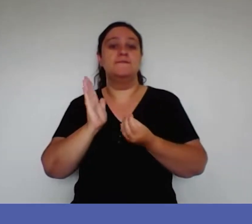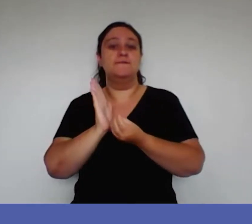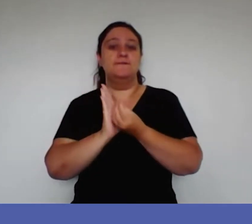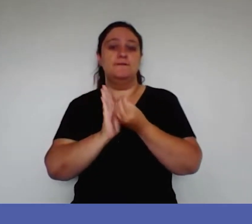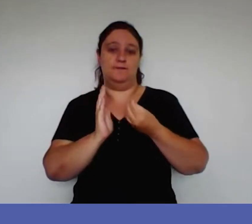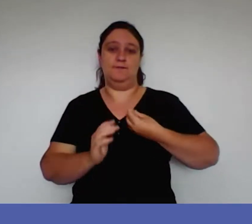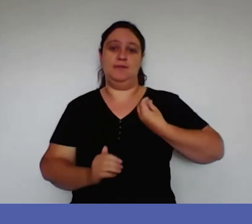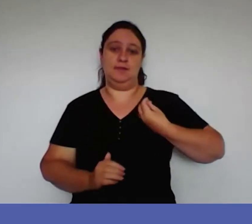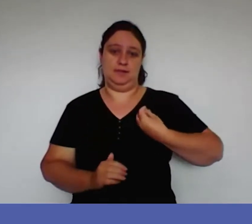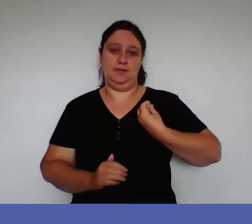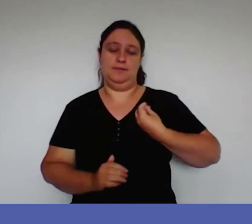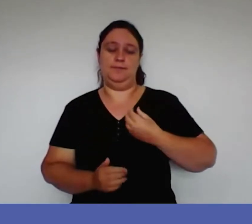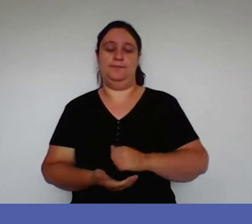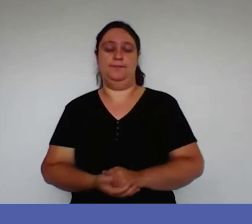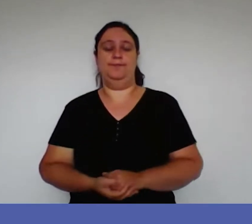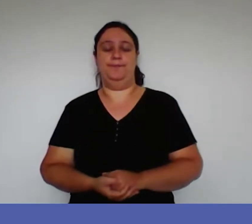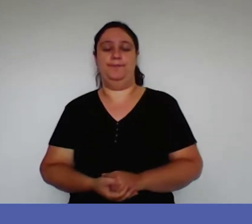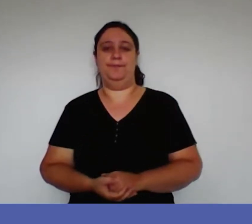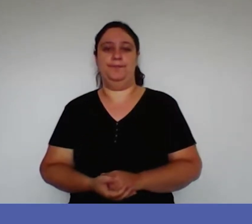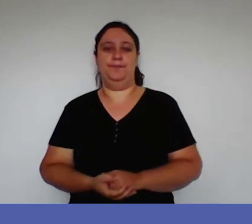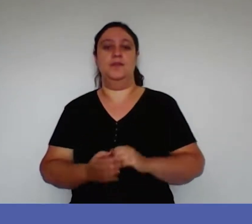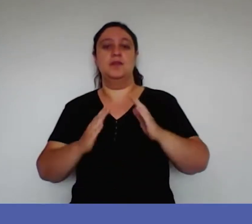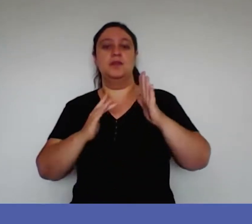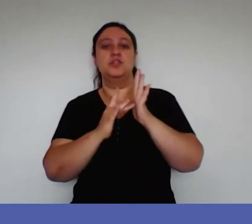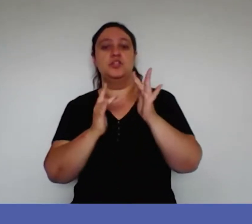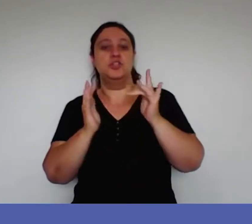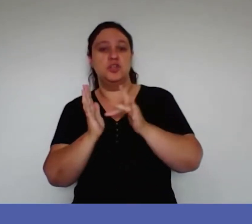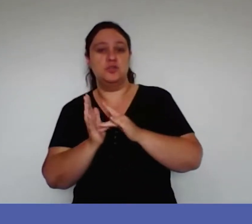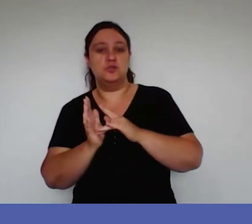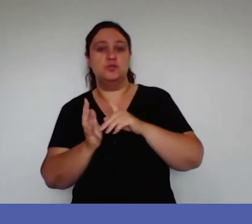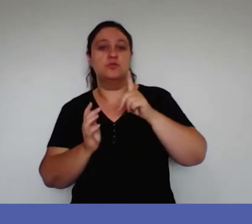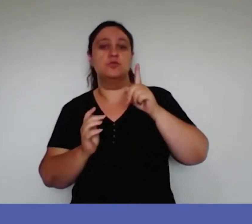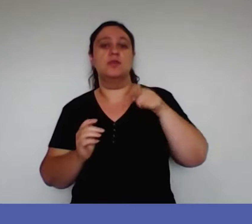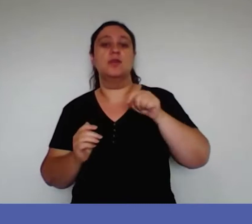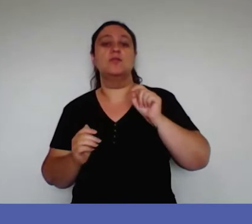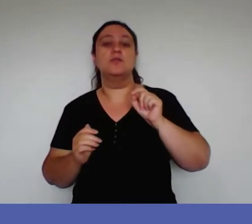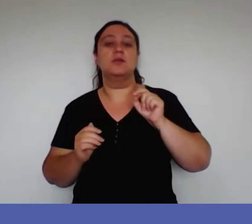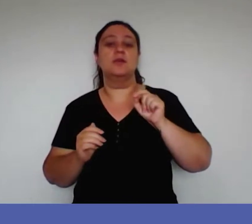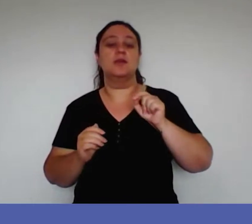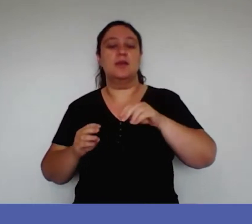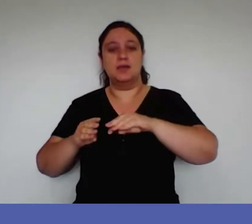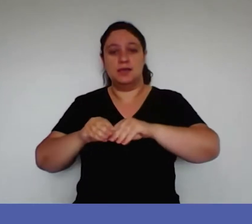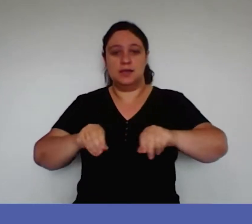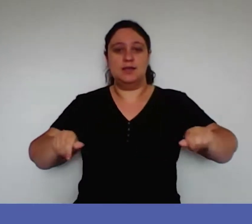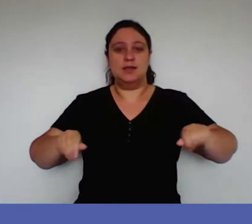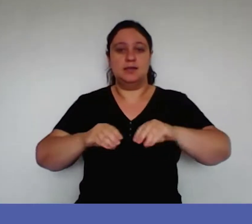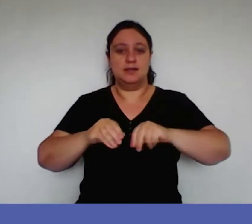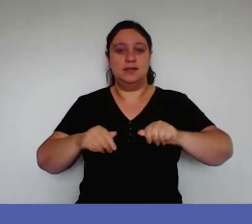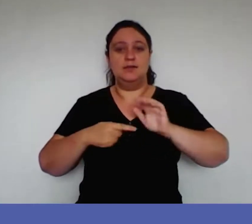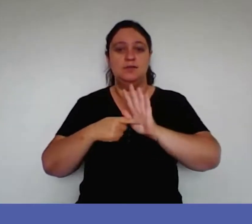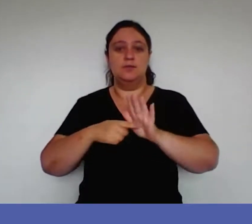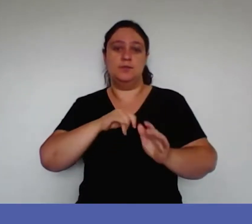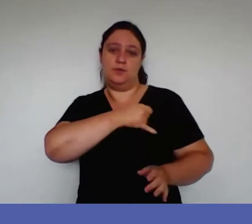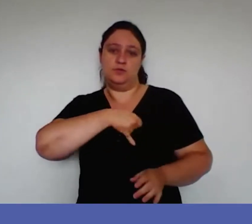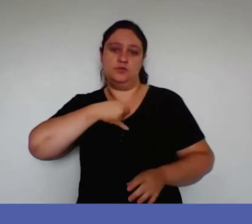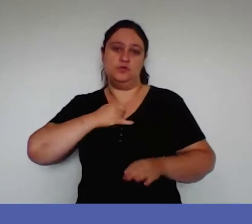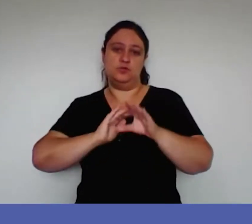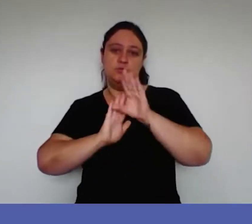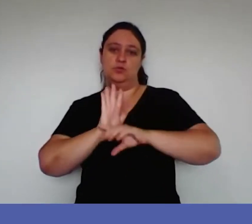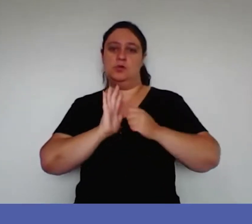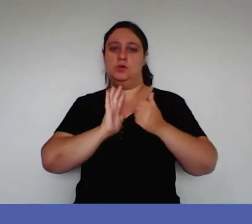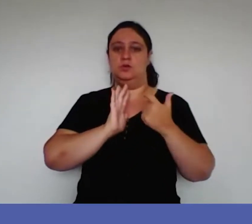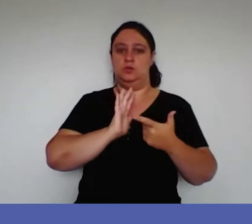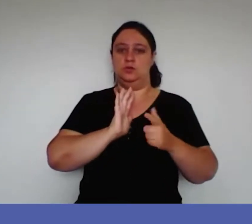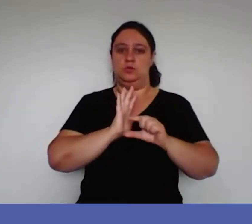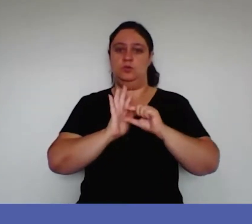Senhor Jesus, ele é o grão de trigo, está descrito em João 12, 24. Ele era o grão de trigo